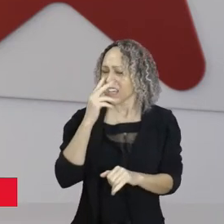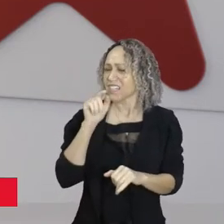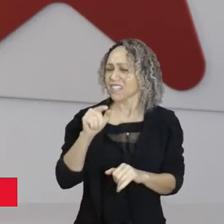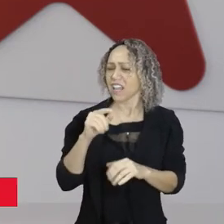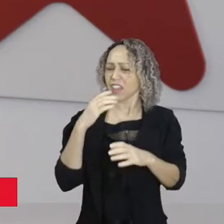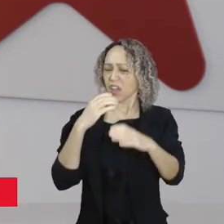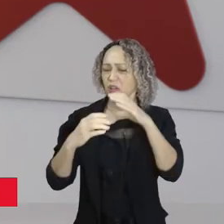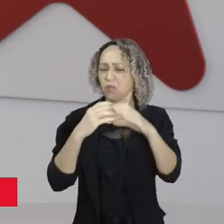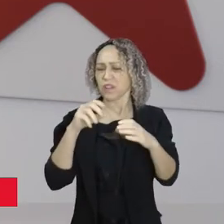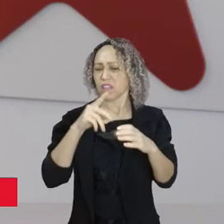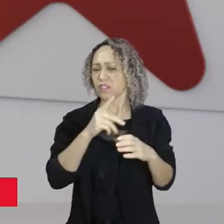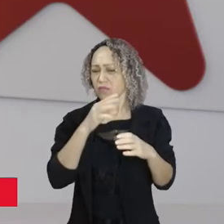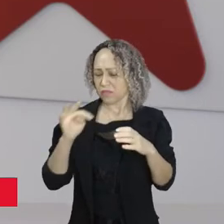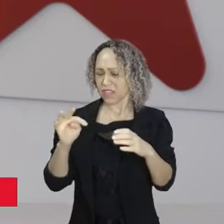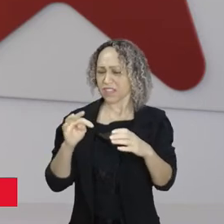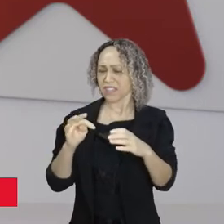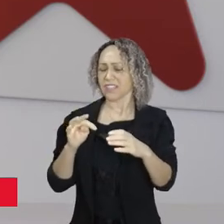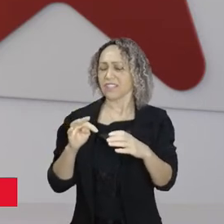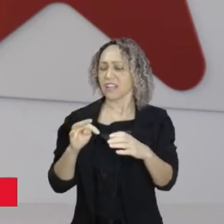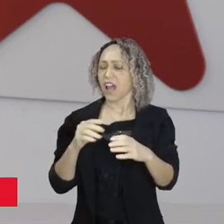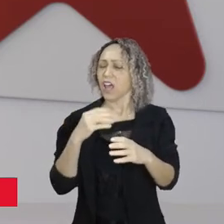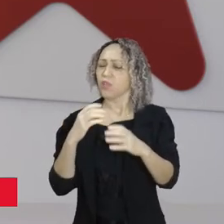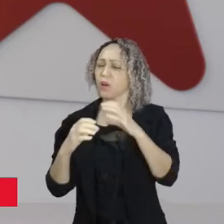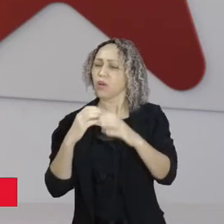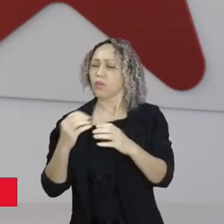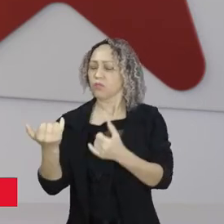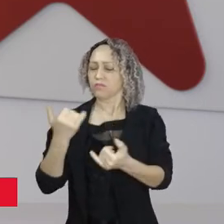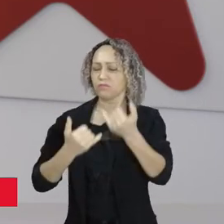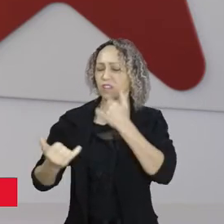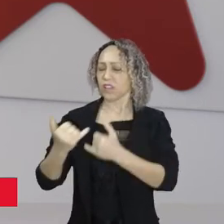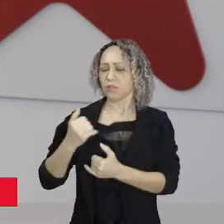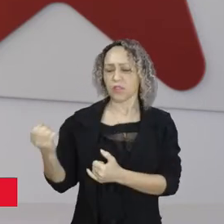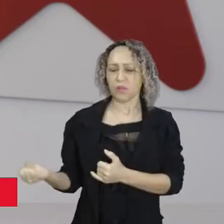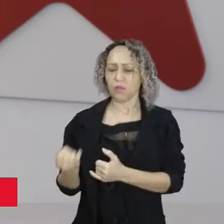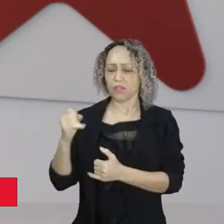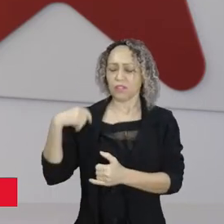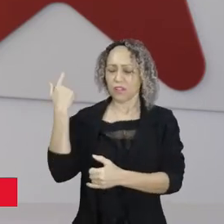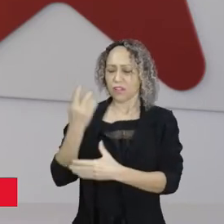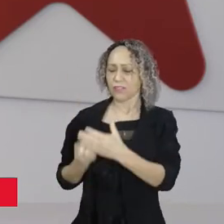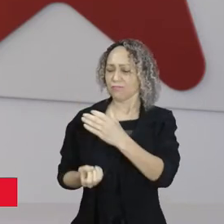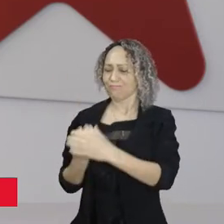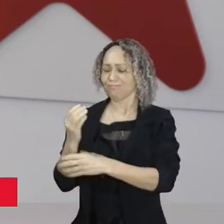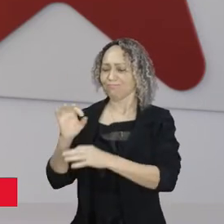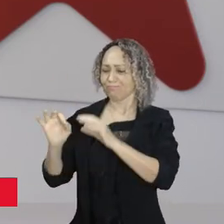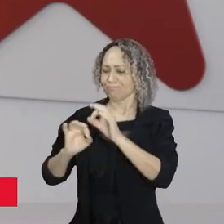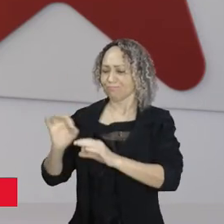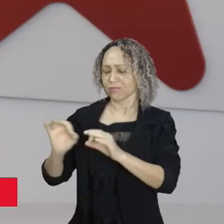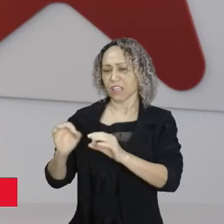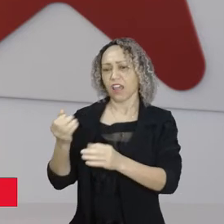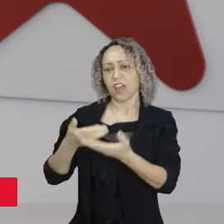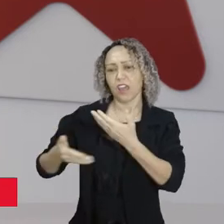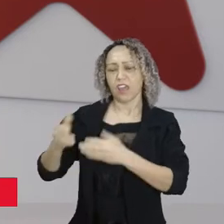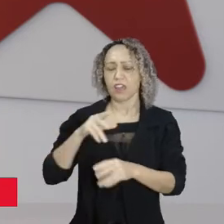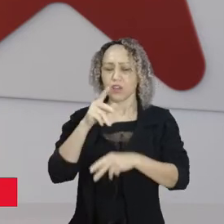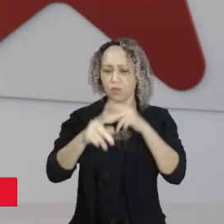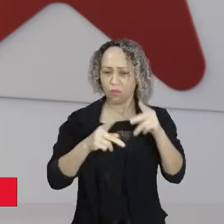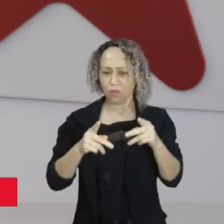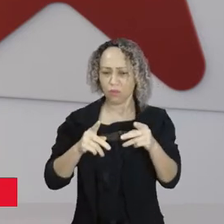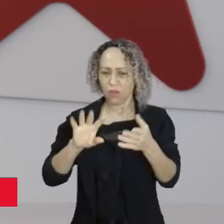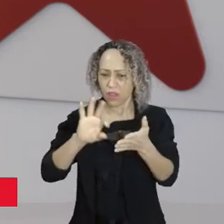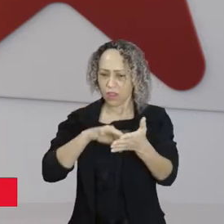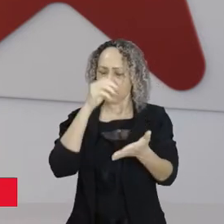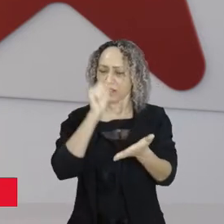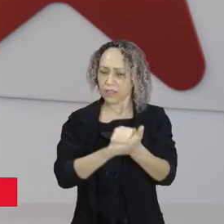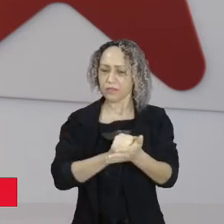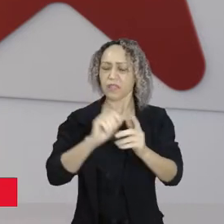opinião é muito importante para a gente construir aqui diariamente a nossa Rede Povo. Se inscreva também na TV PT, deixa